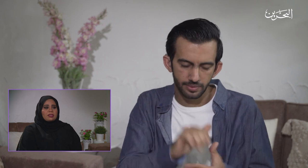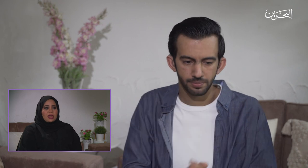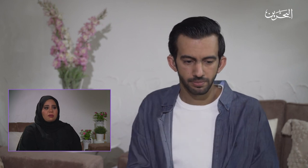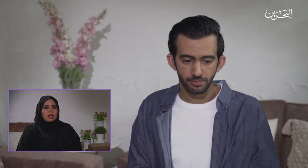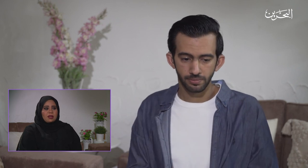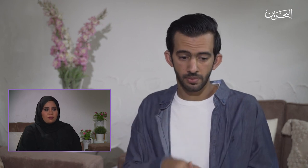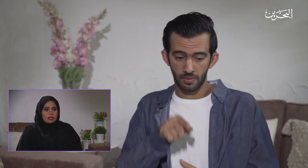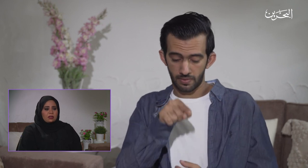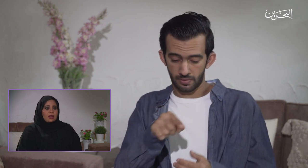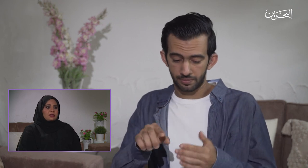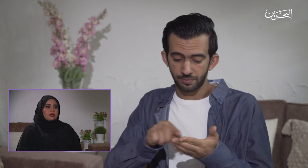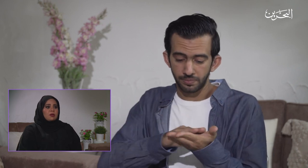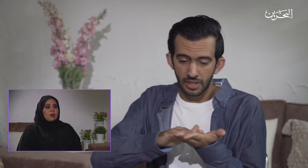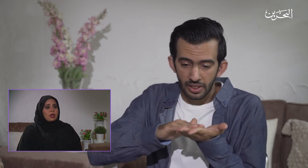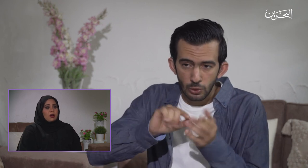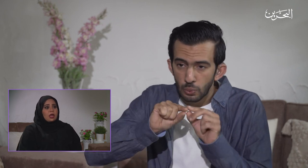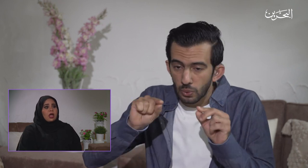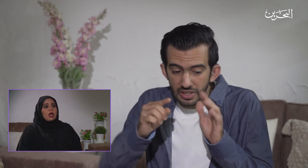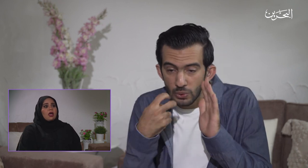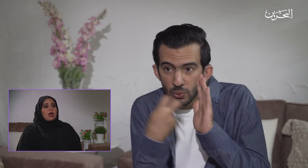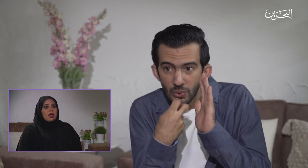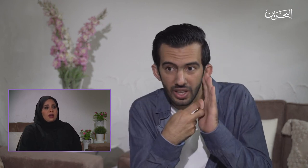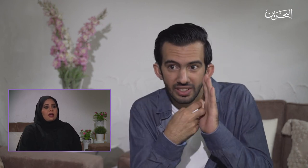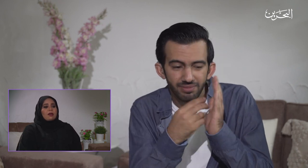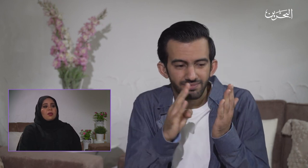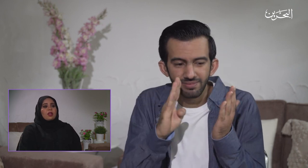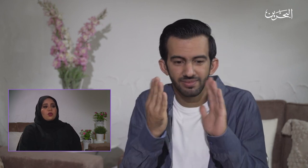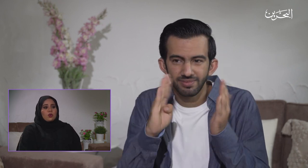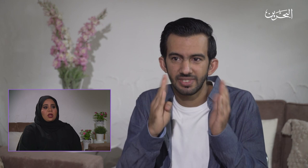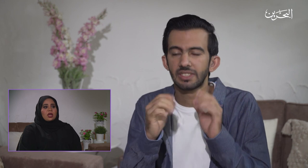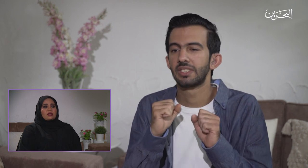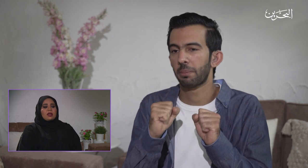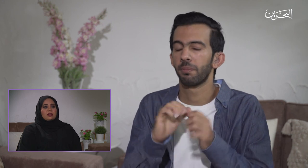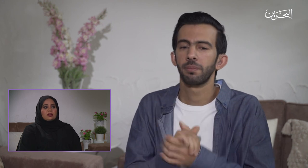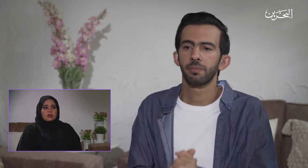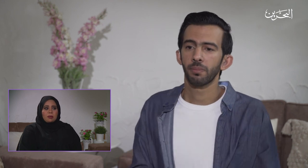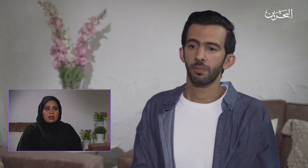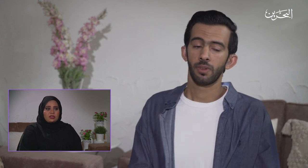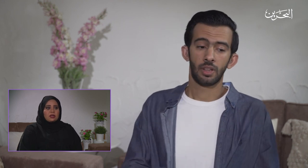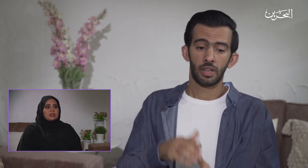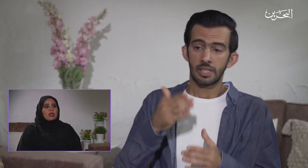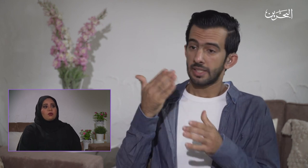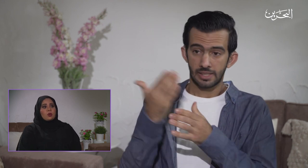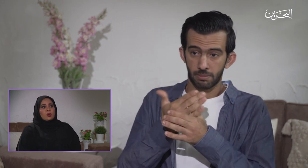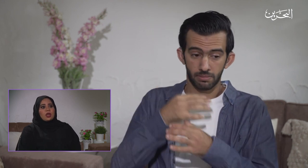يتعلم كيفيه طريقه استخدام هذه الاله. مثلا يقول له ان استخدام حق الجزاز كيف يكون، او